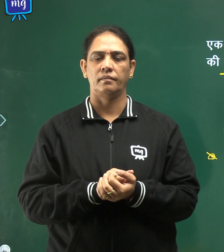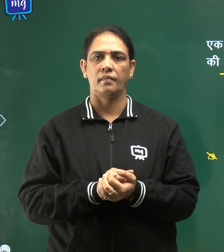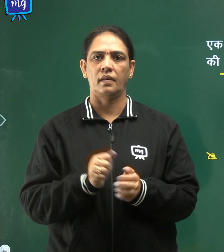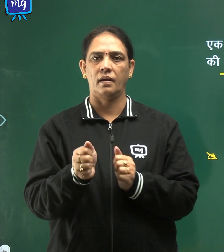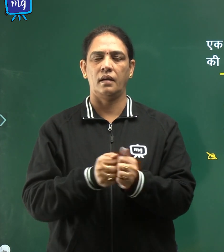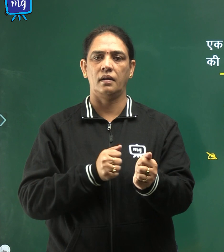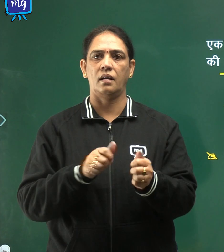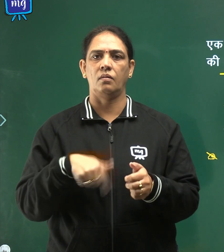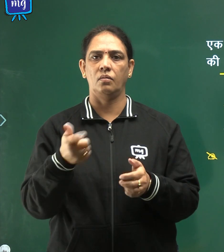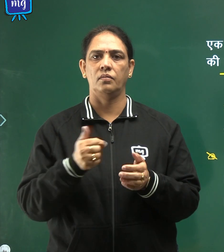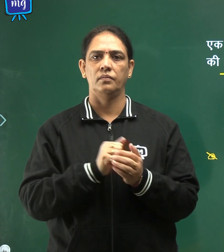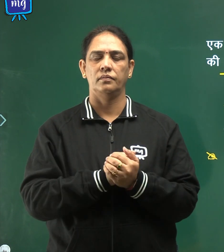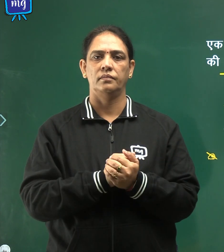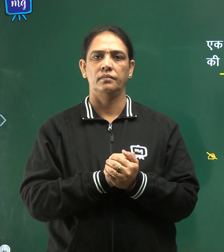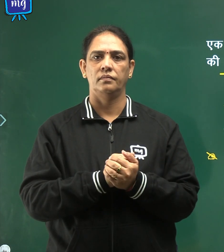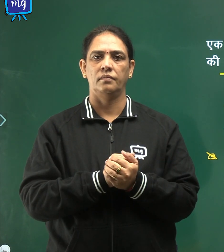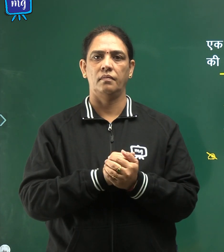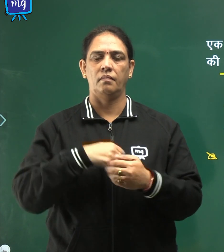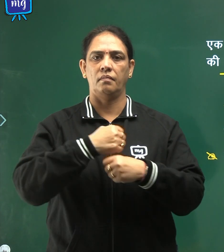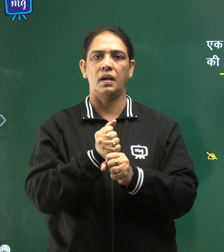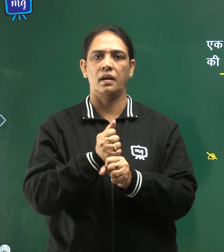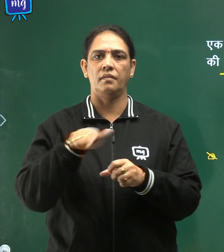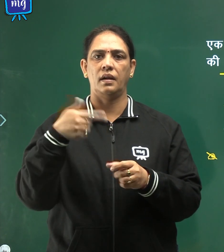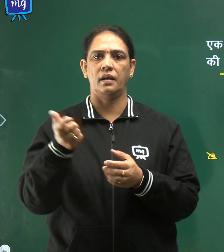घटना को बनाने वाले